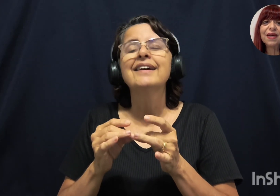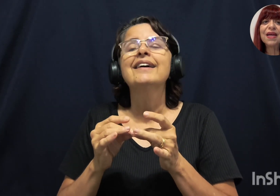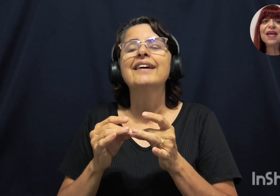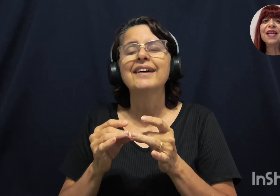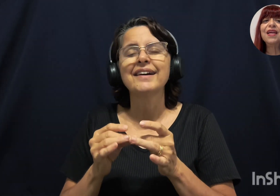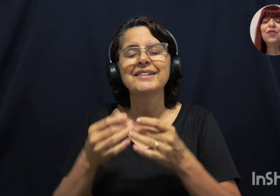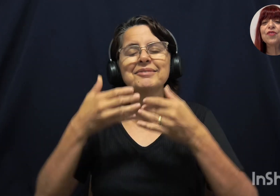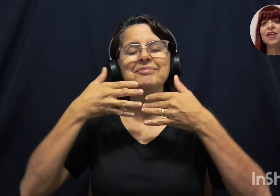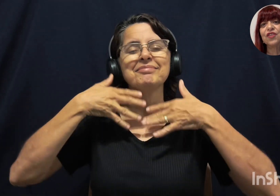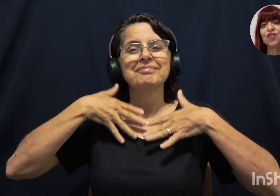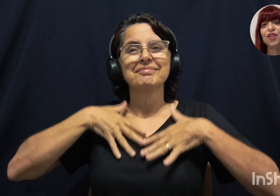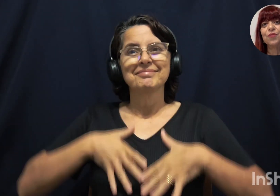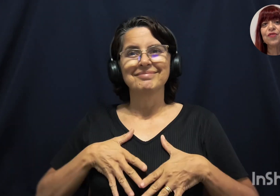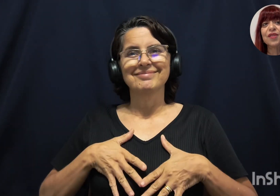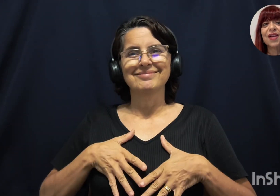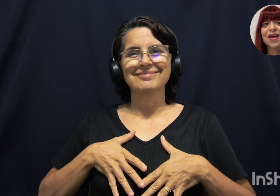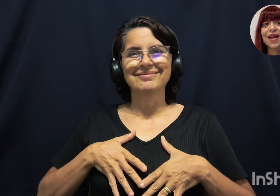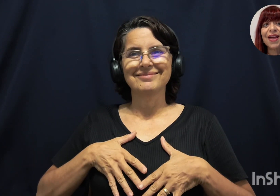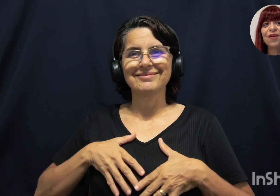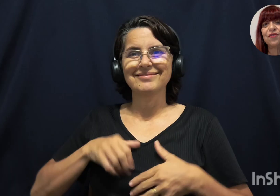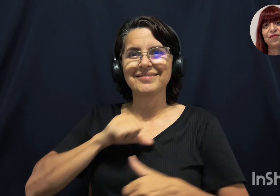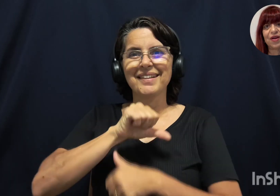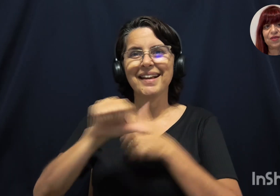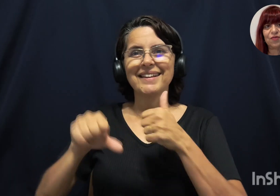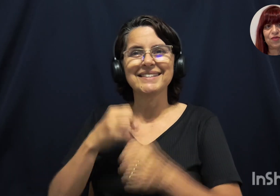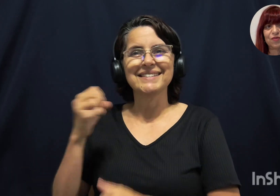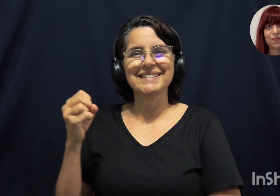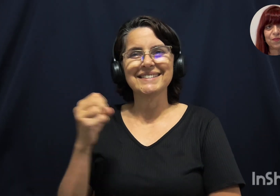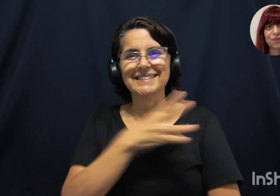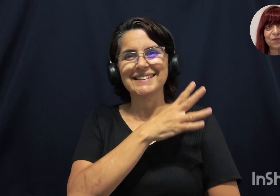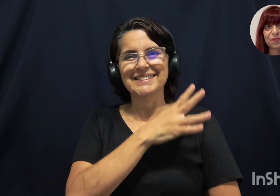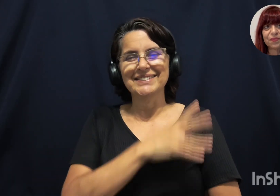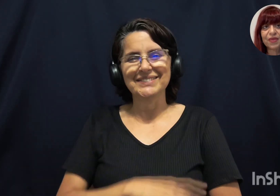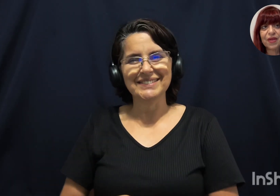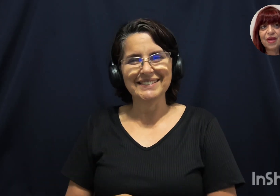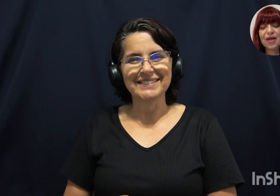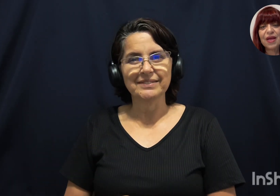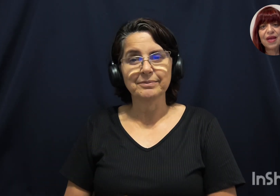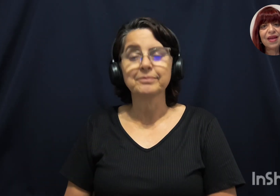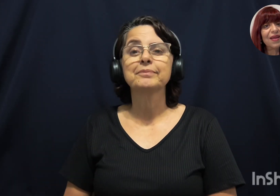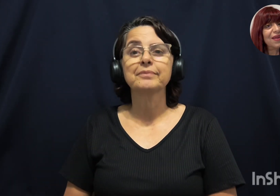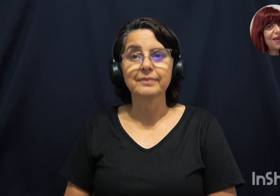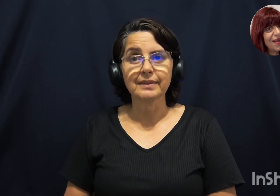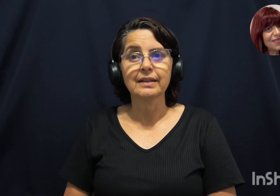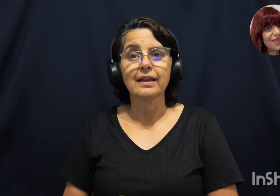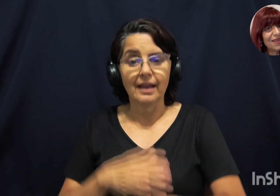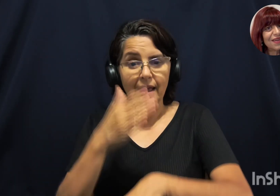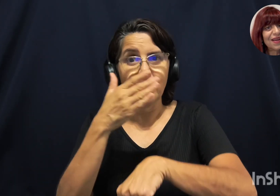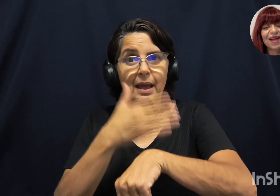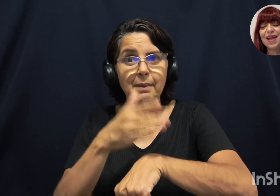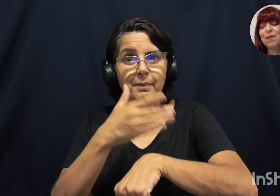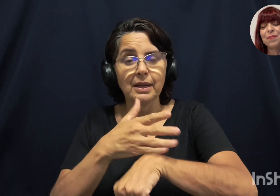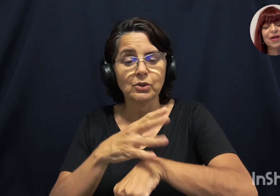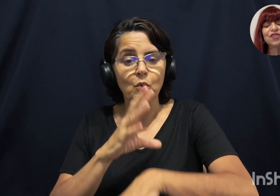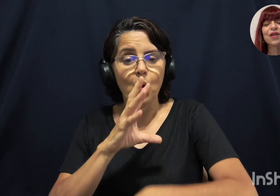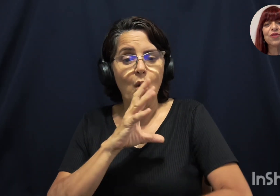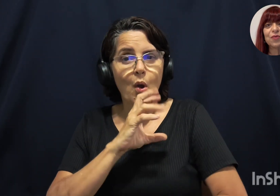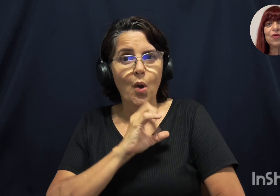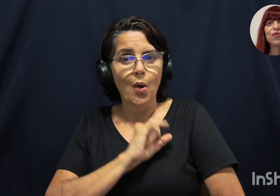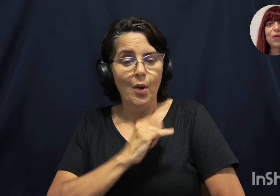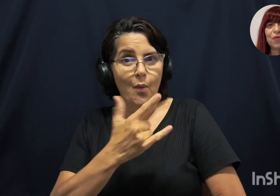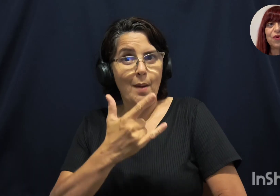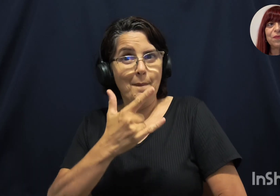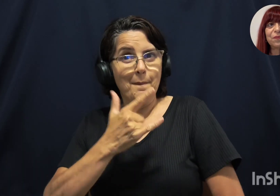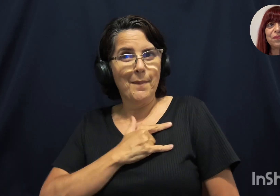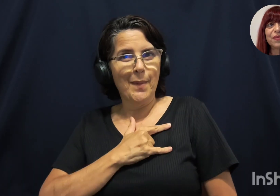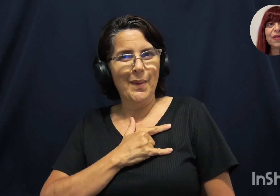prece e nos sentirmos renovados. E esta é a prática do